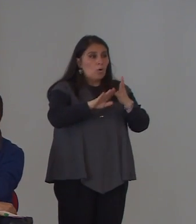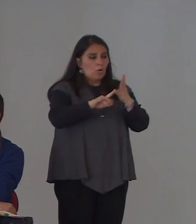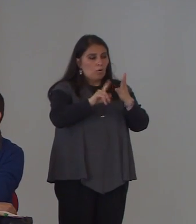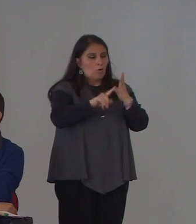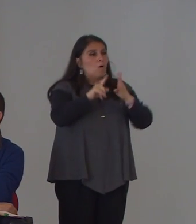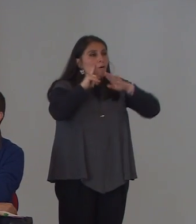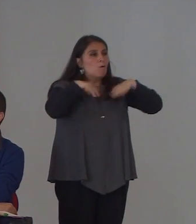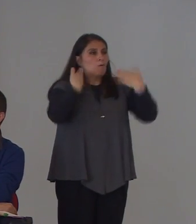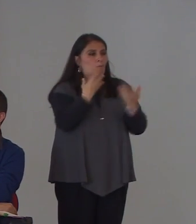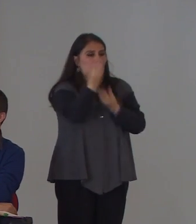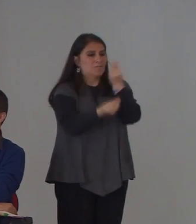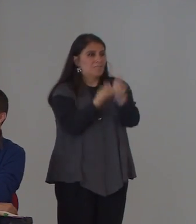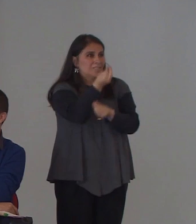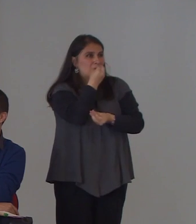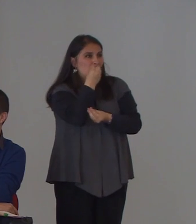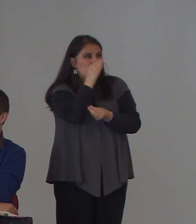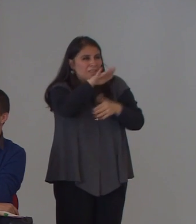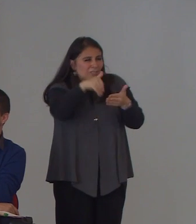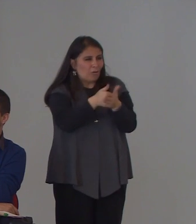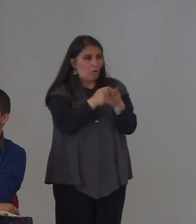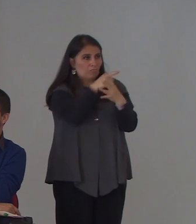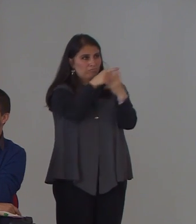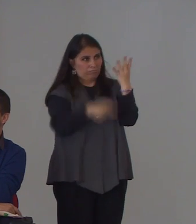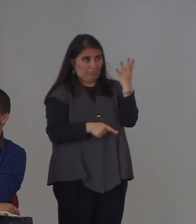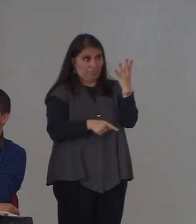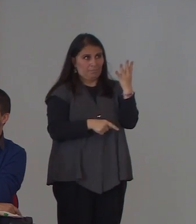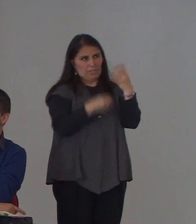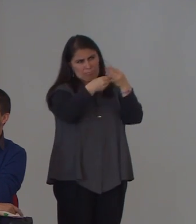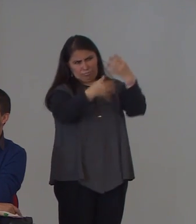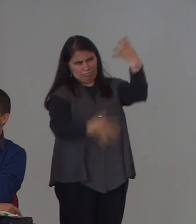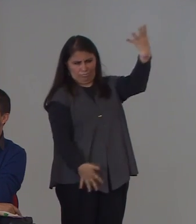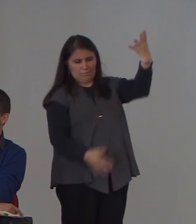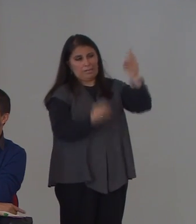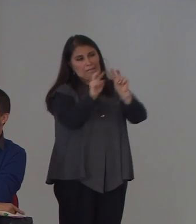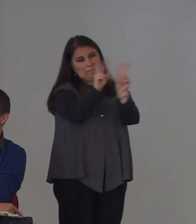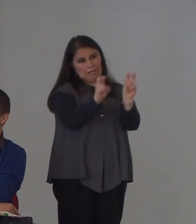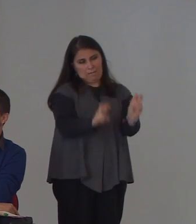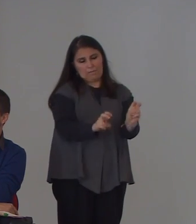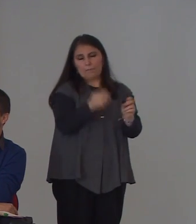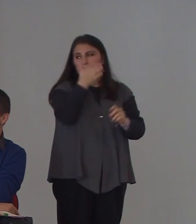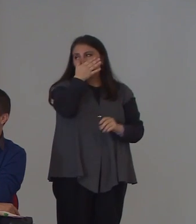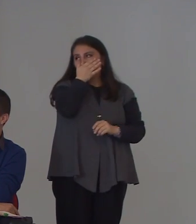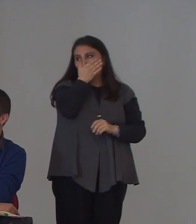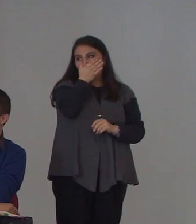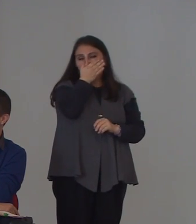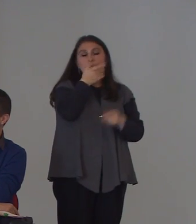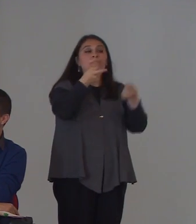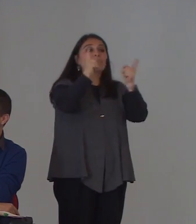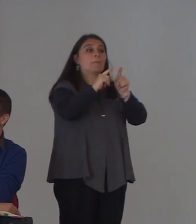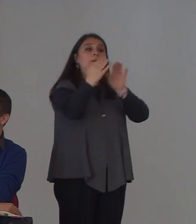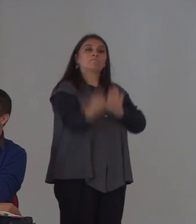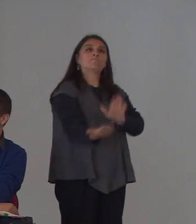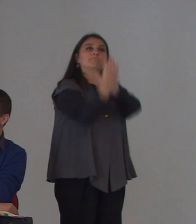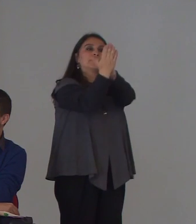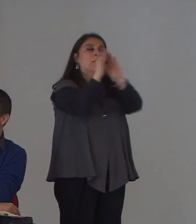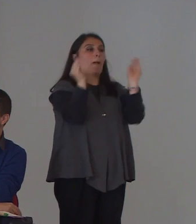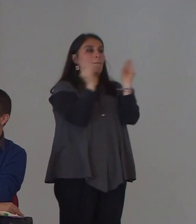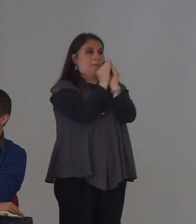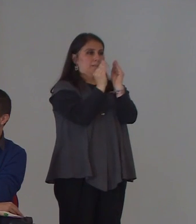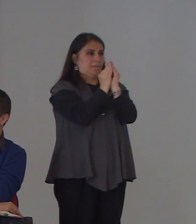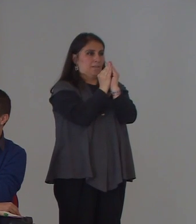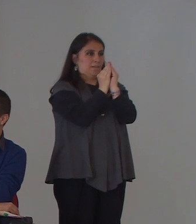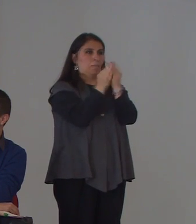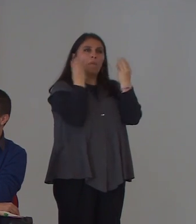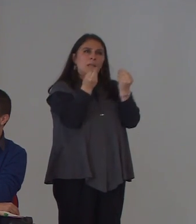etcétera. También aprovechamos para sentarnos cara a cara con el Instituto Colombiano de Bienestar Familiar, hacer una